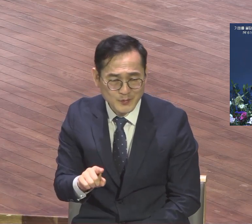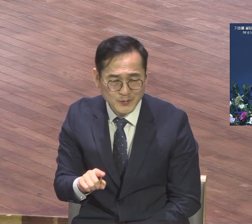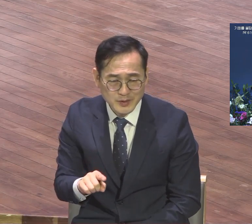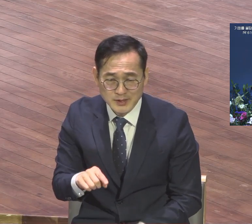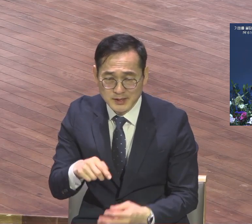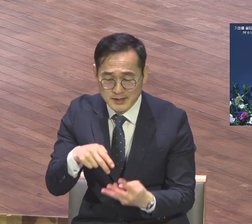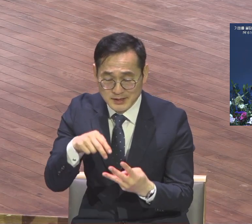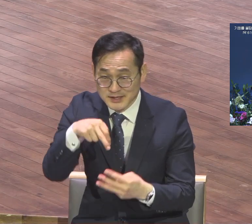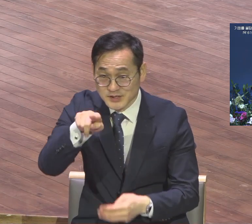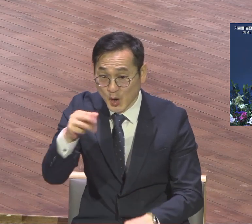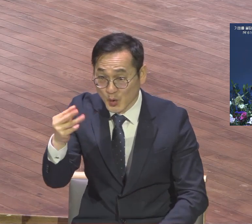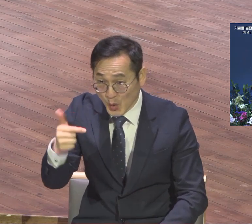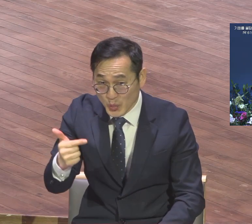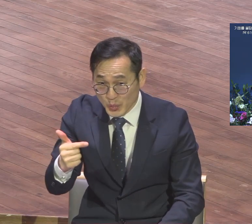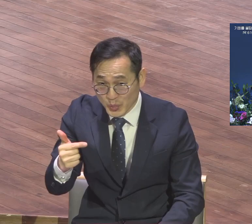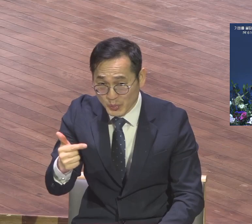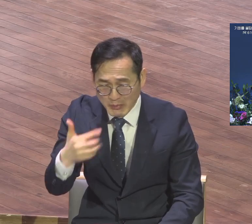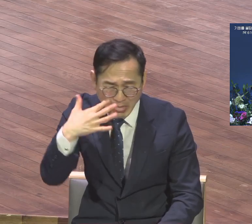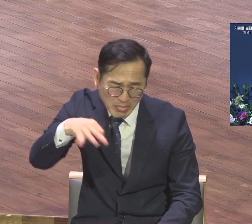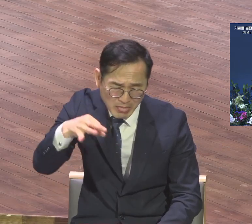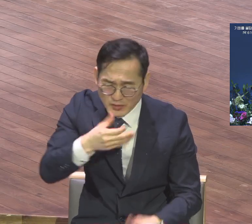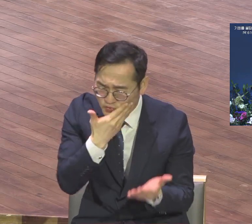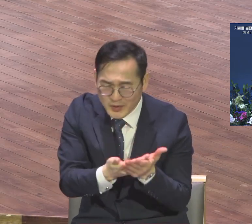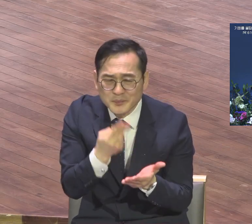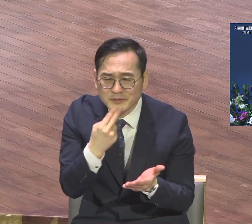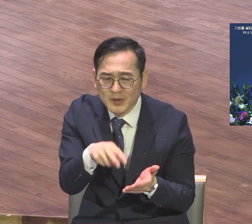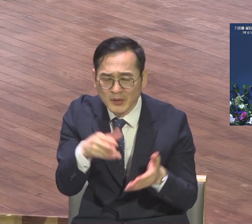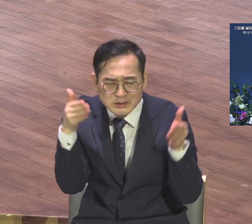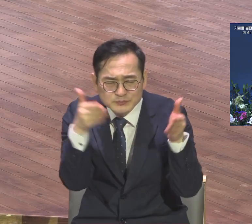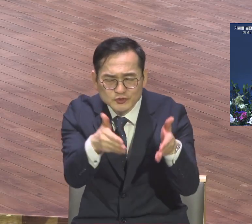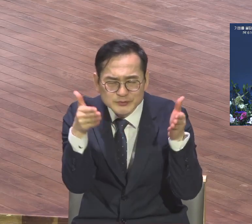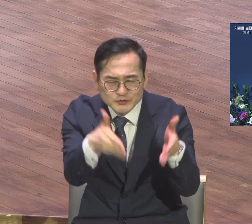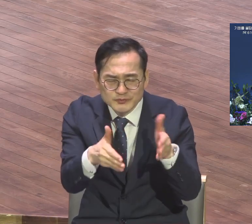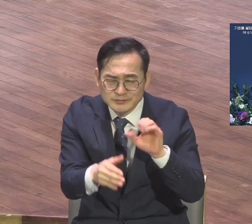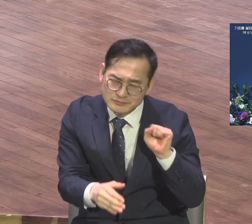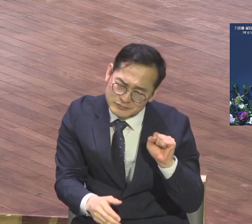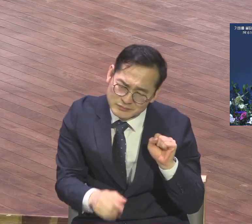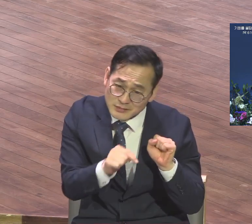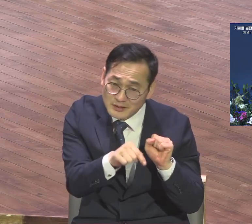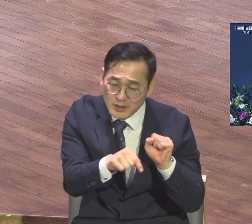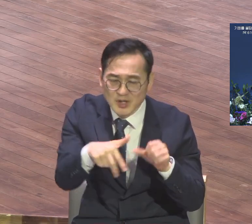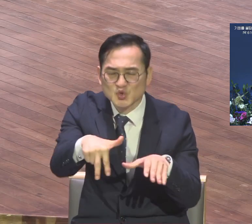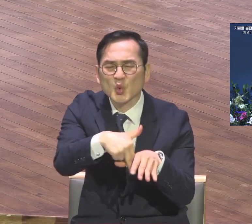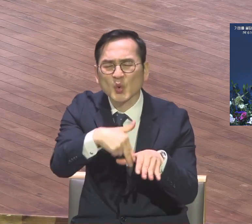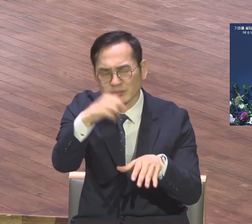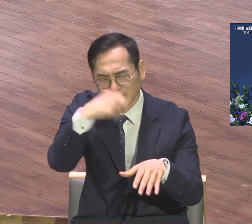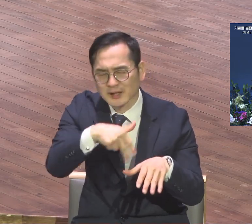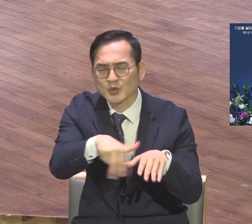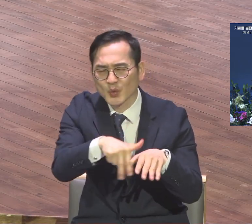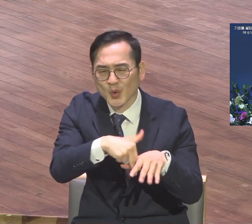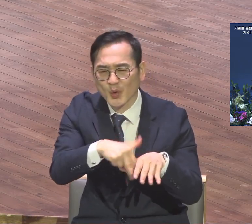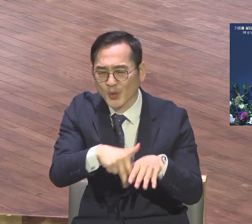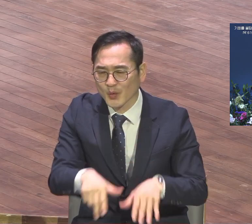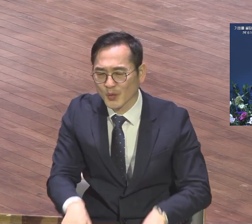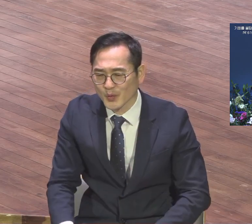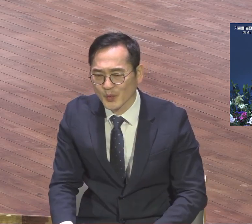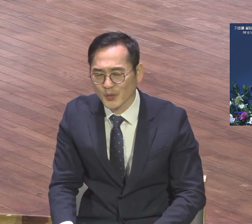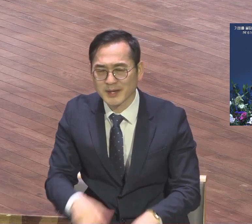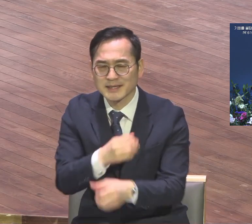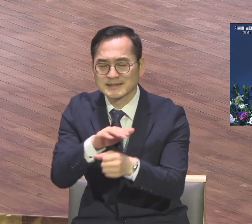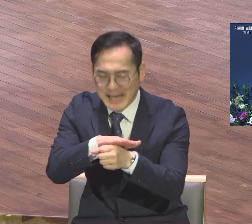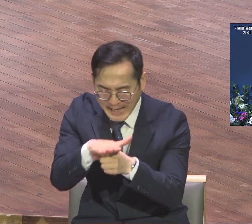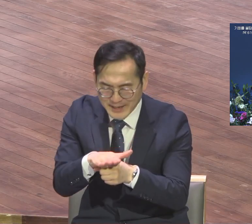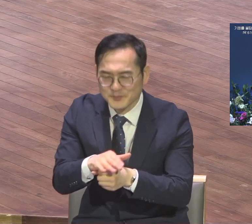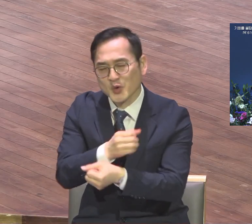서론 가지고 서론 가지고 본론 놓치고 서론 가지고 종교의 종교. 종교가 다 서론이. 사랑해라,